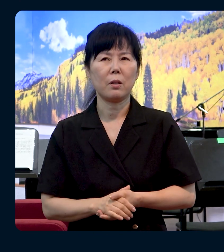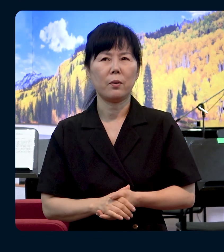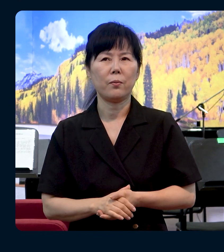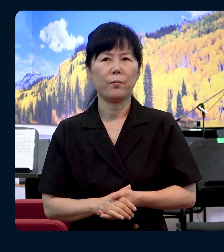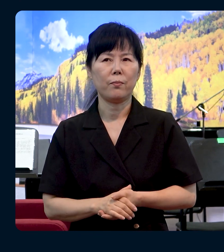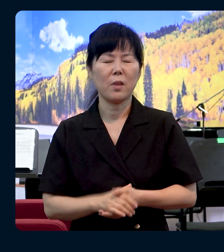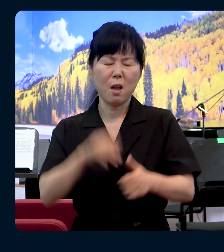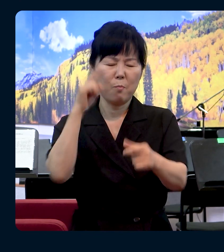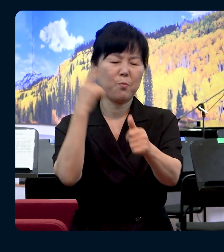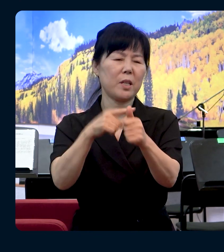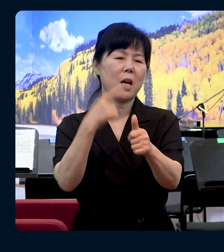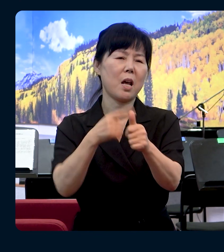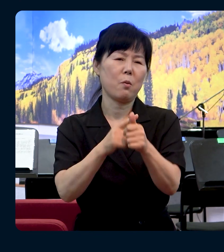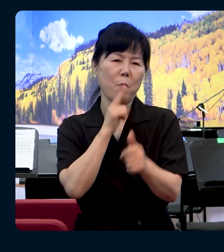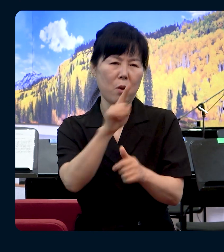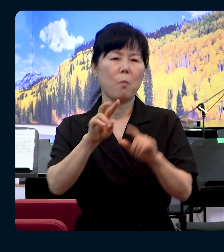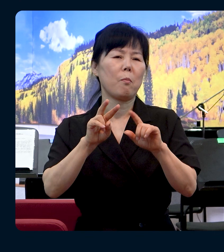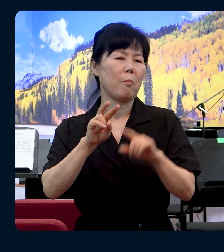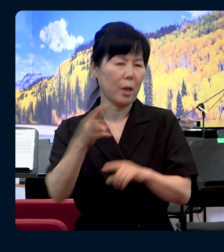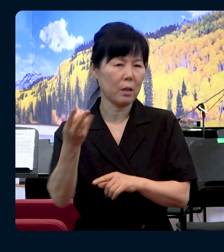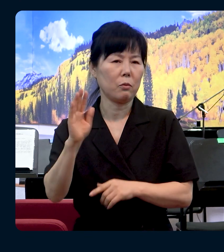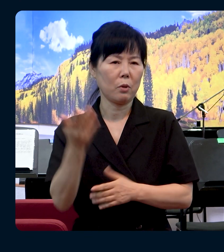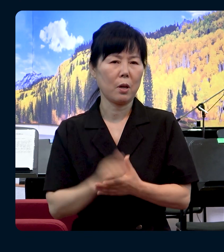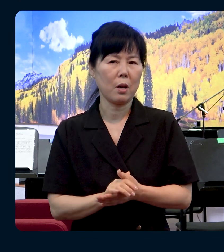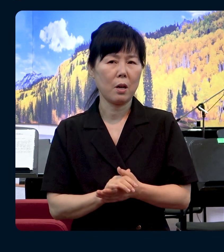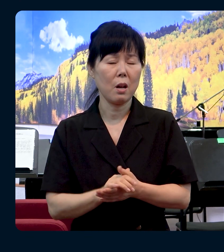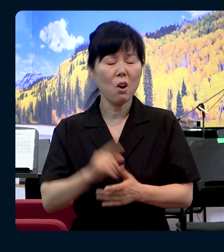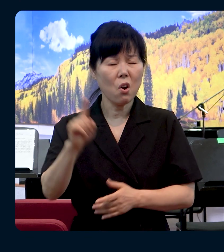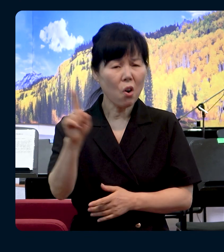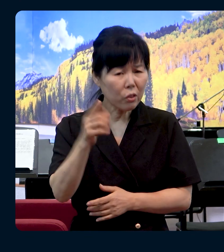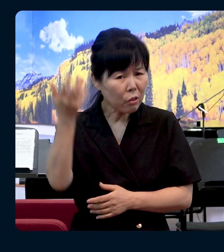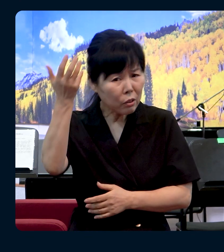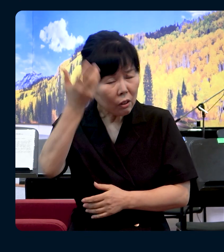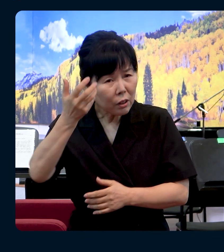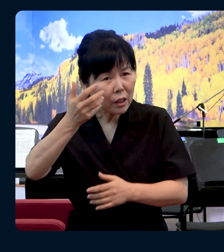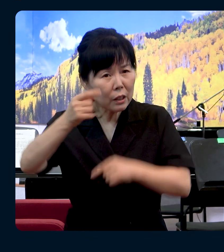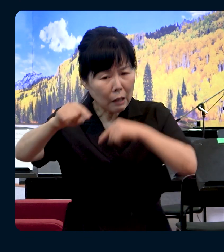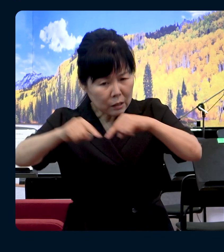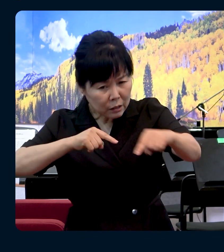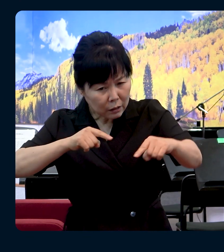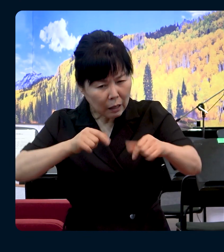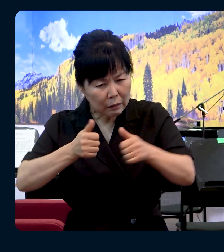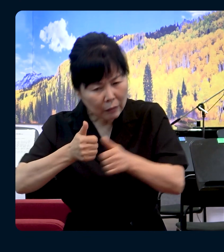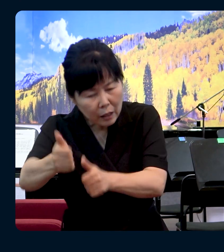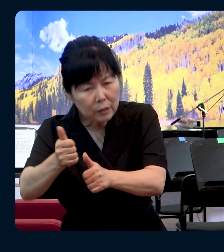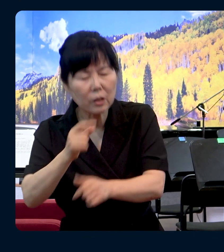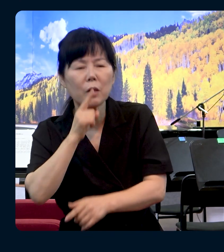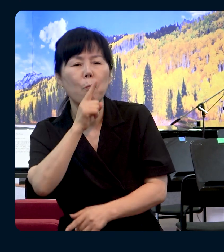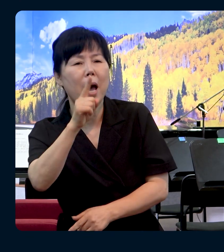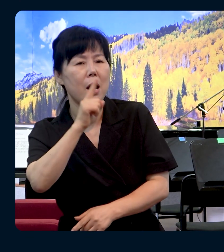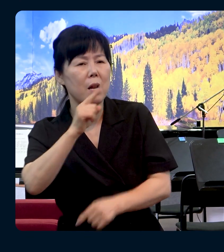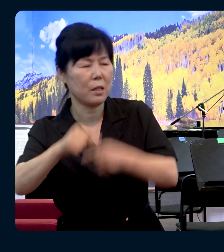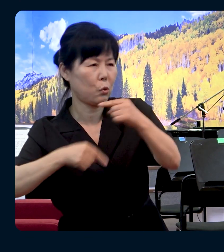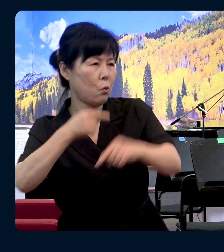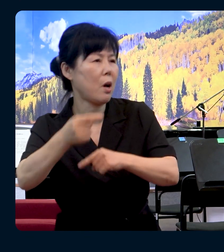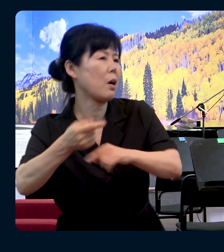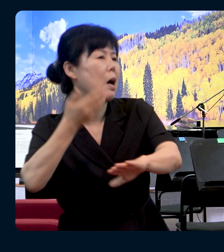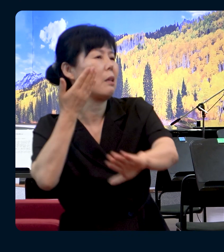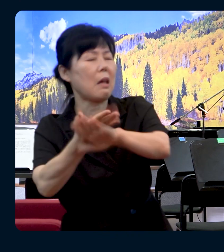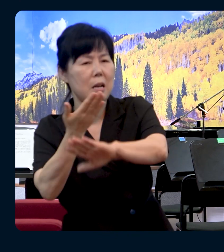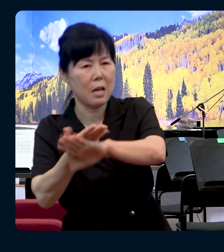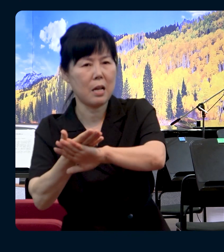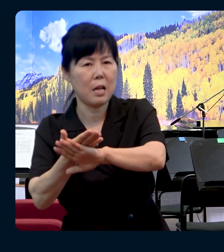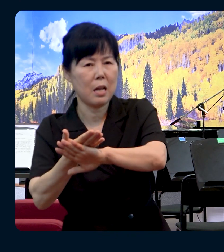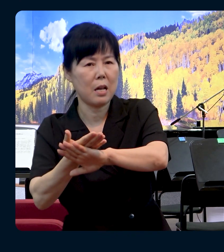때문에. 어떤 영이 지배하는가에 따라서 그 언어가 나올 수밖에 없어요. 그러니까 그 사람의